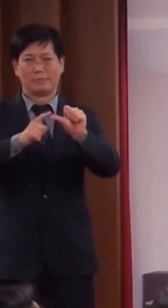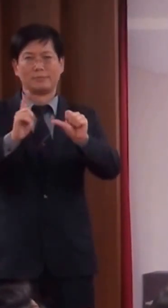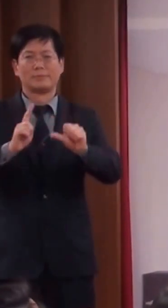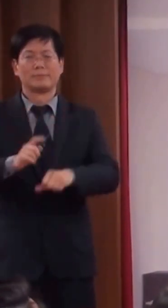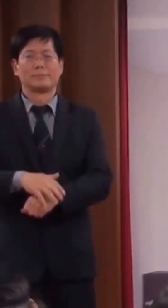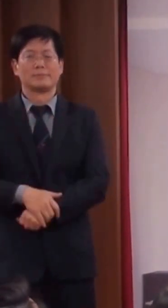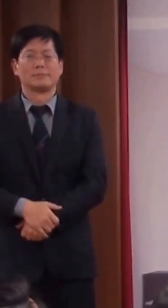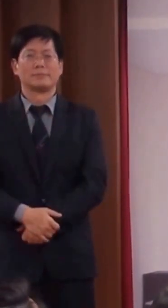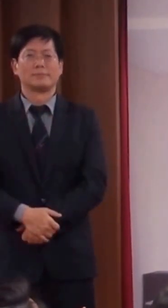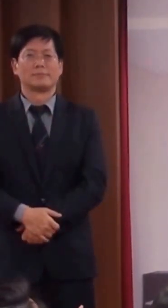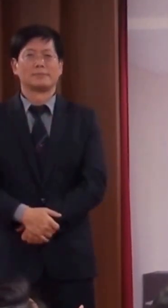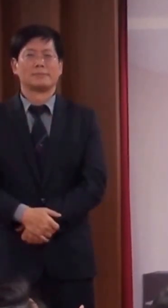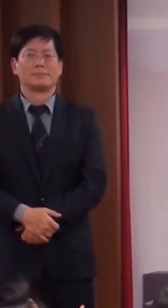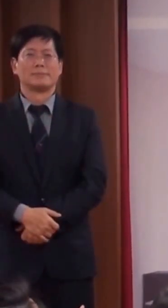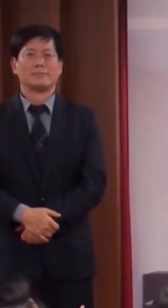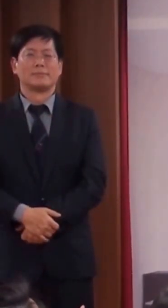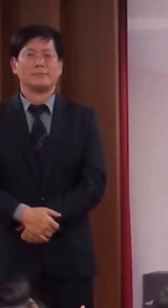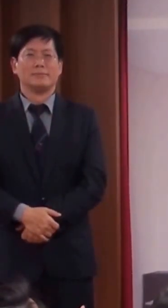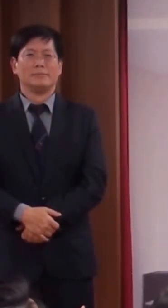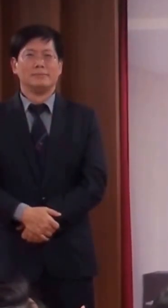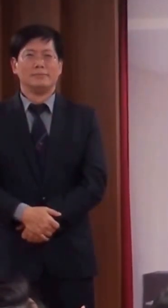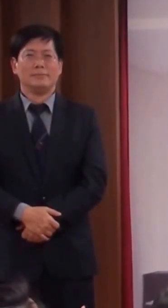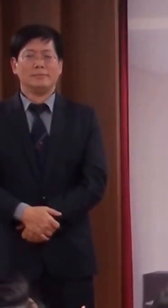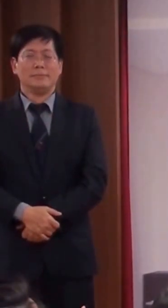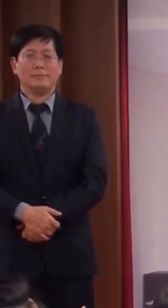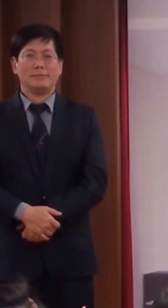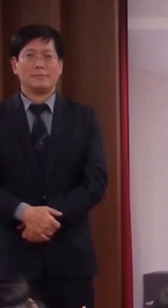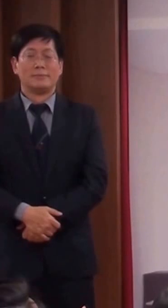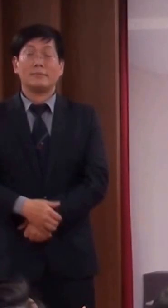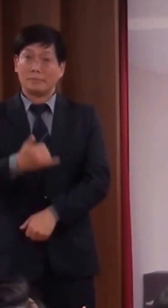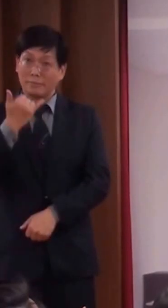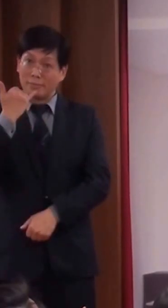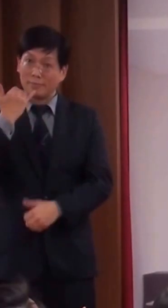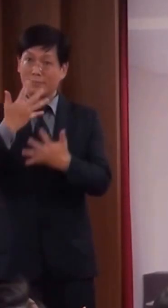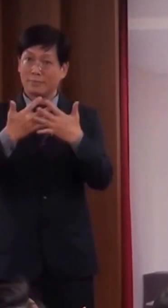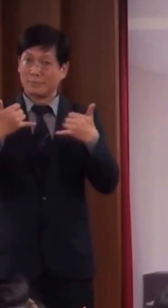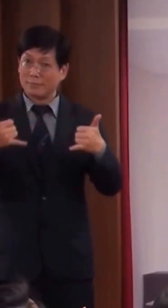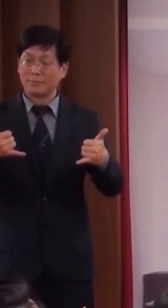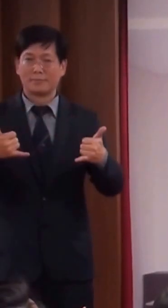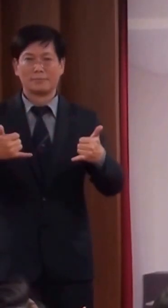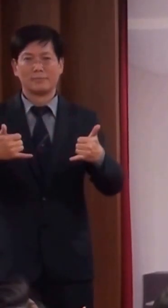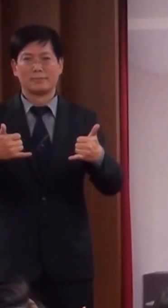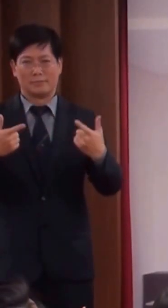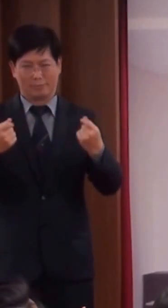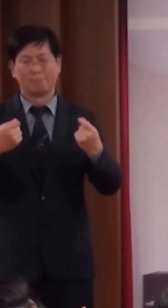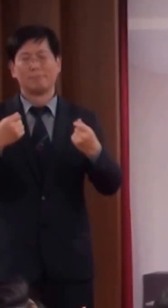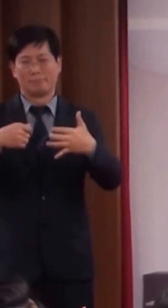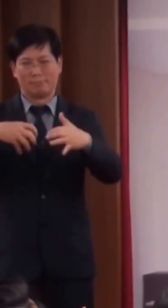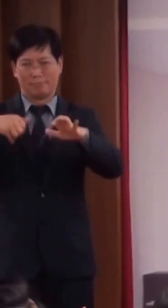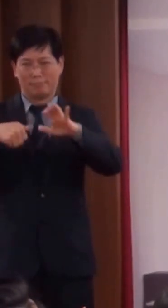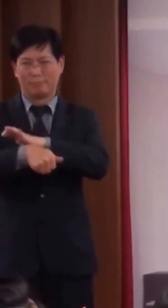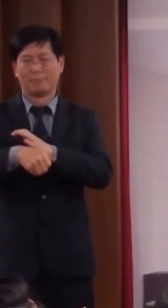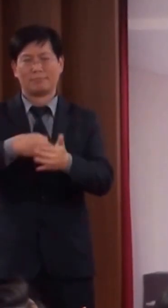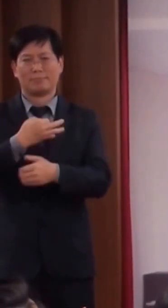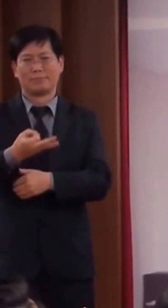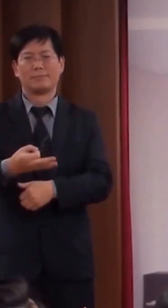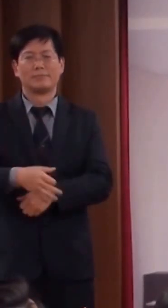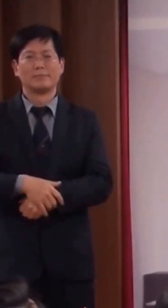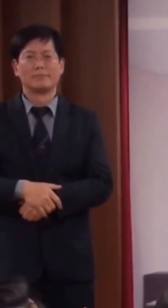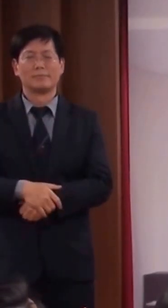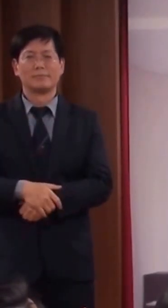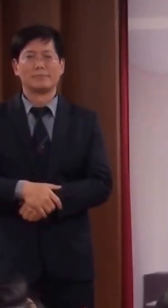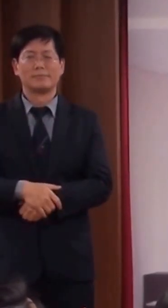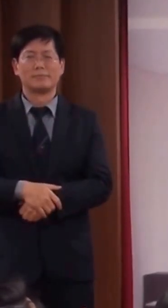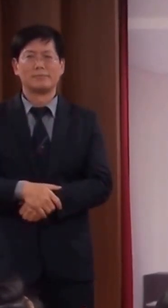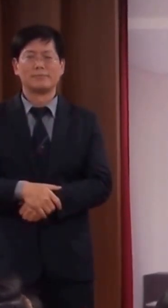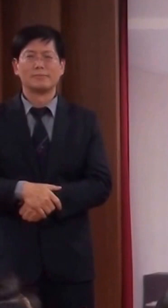是。 第五招， 第五招呢，就是利用这个网际网络下去呢缴税，哈，下去缴税。 好，